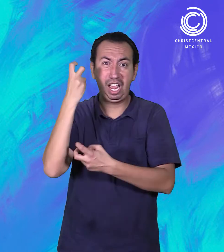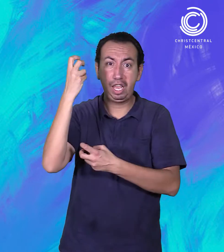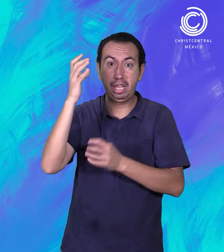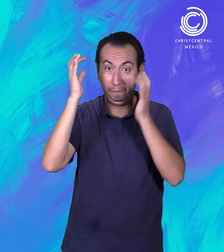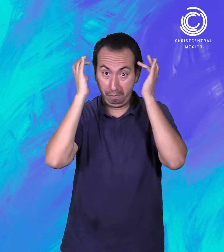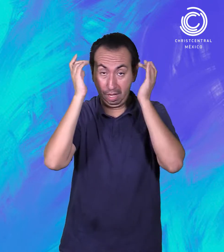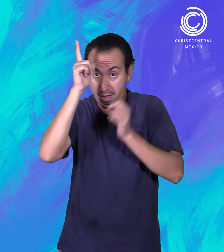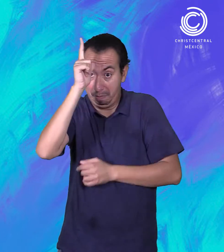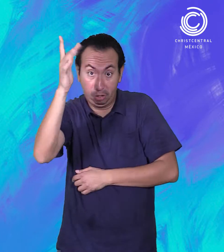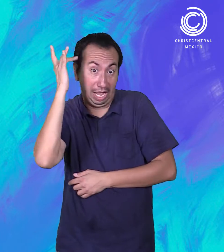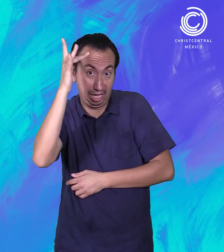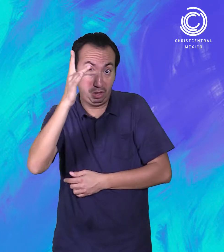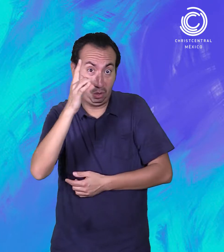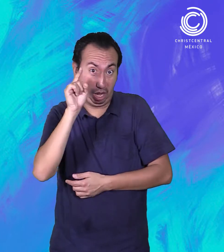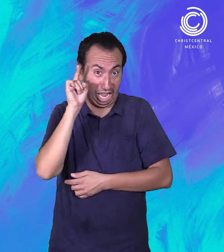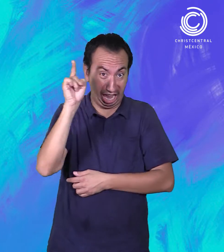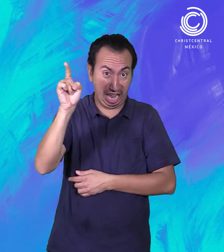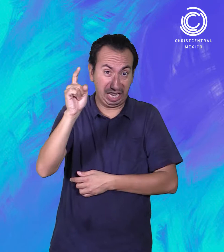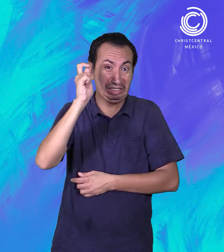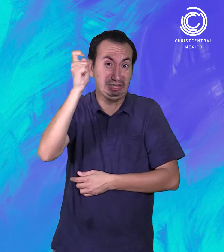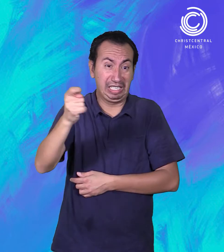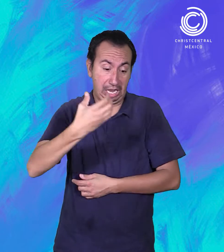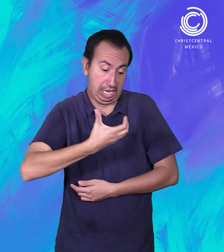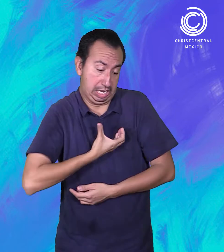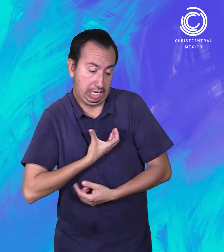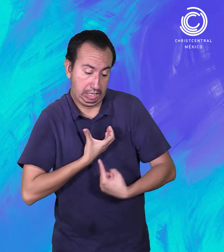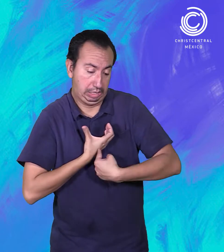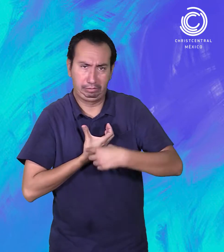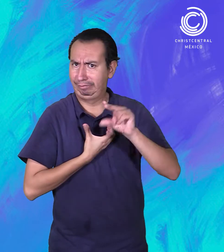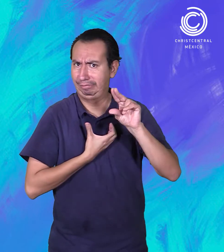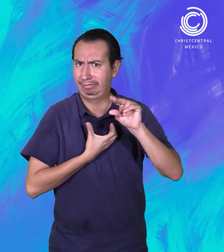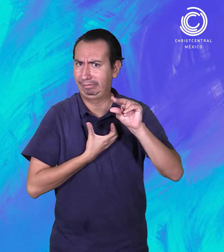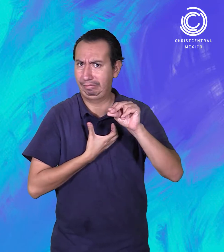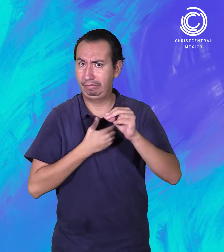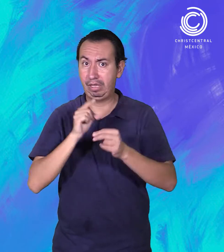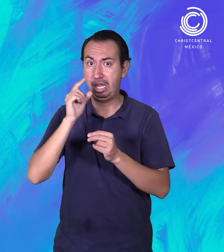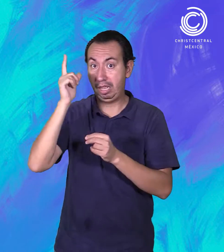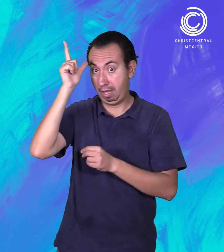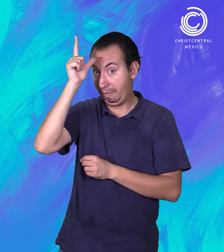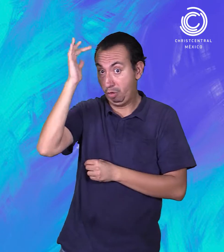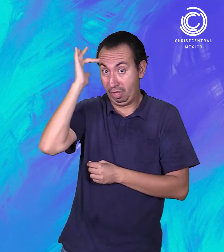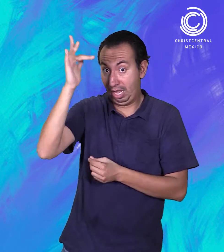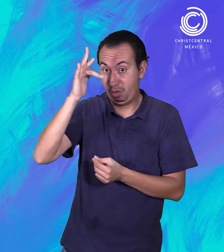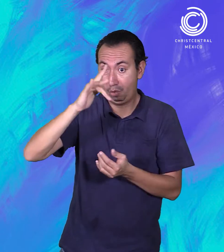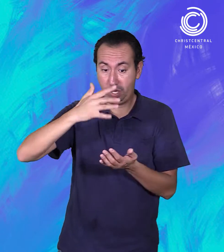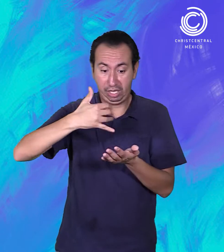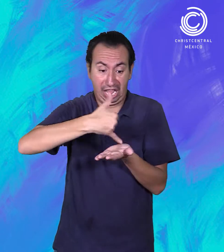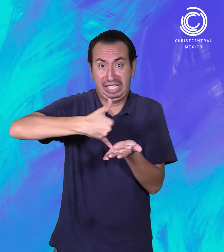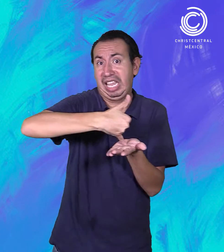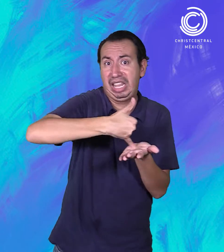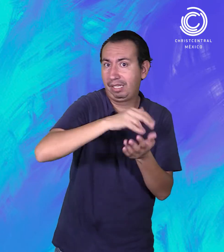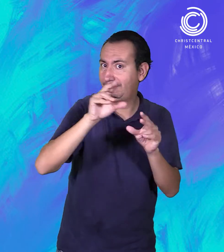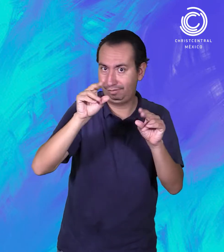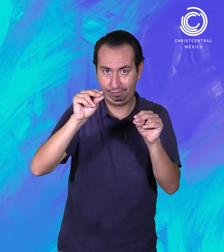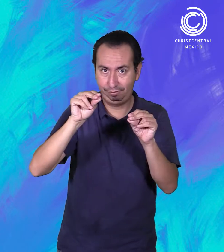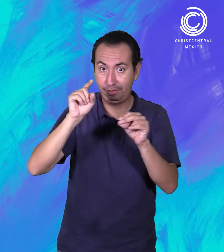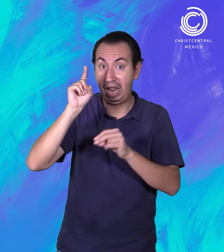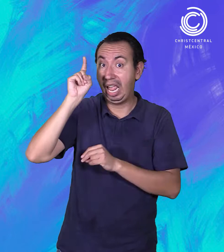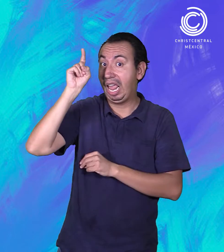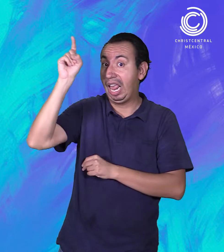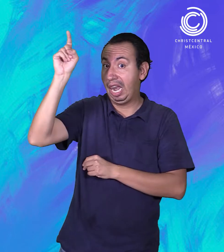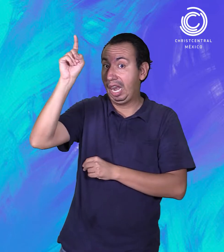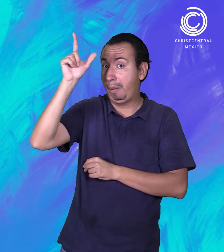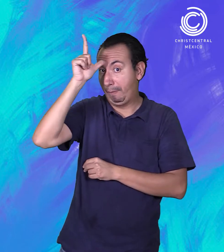paloma, el Espíritu Santo no es aceite, el Espíritu Santo no es fuego, estas solamente son